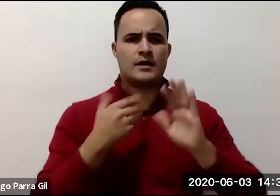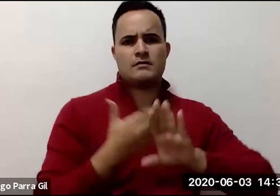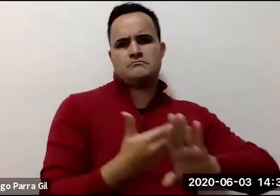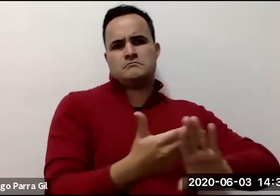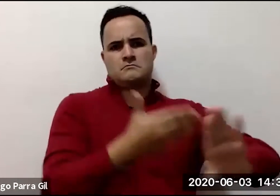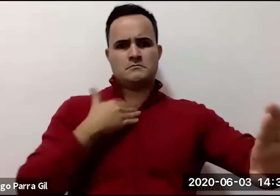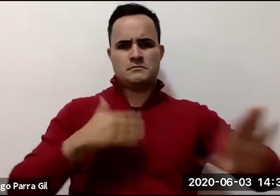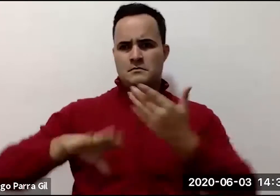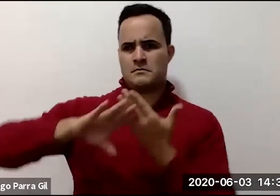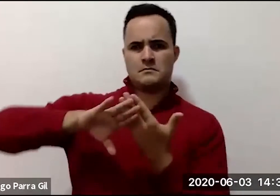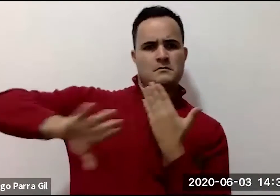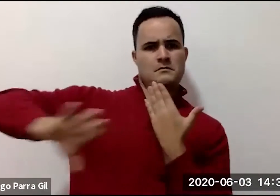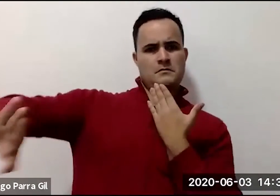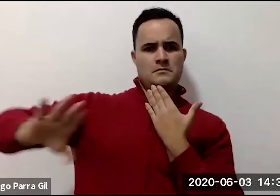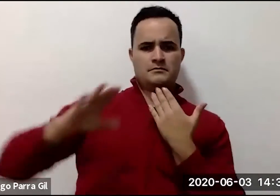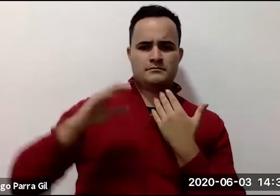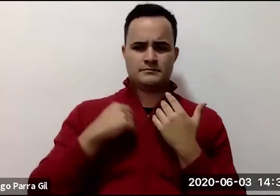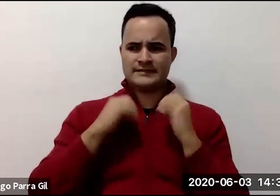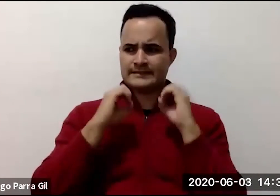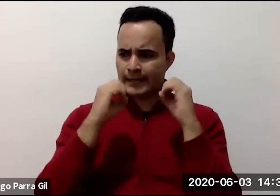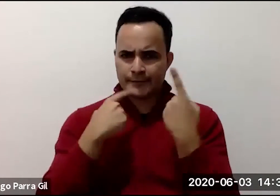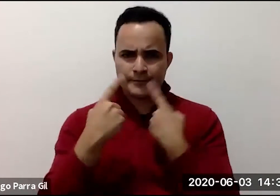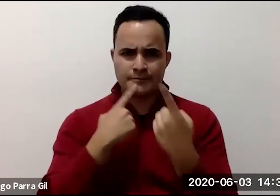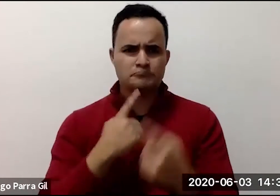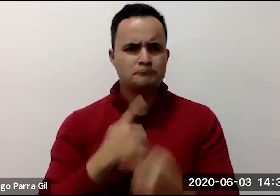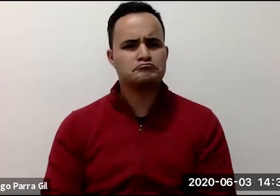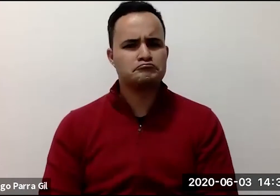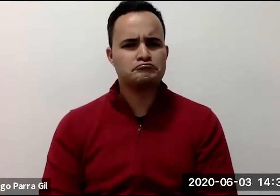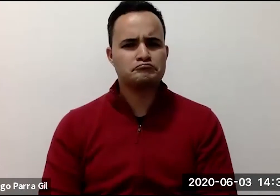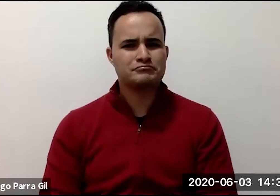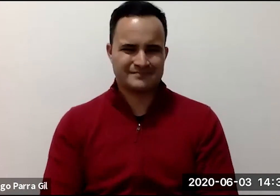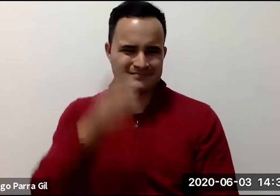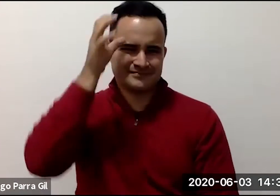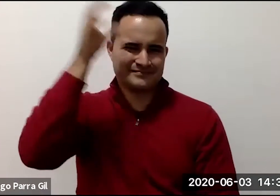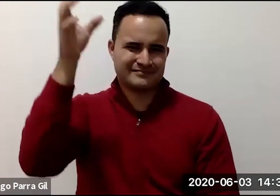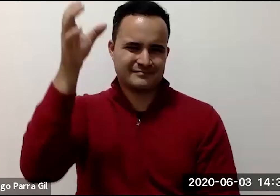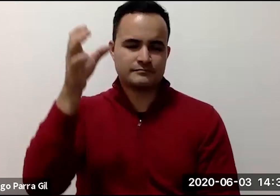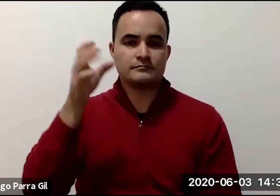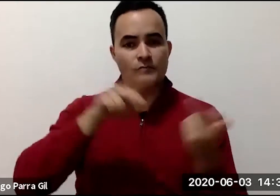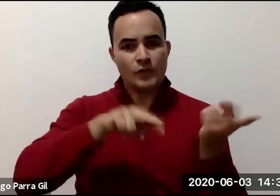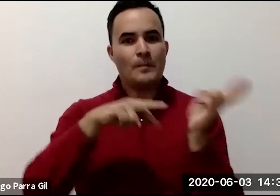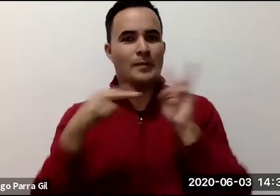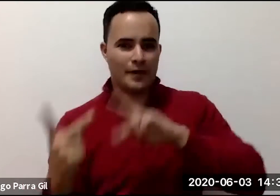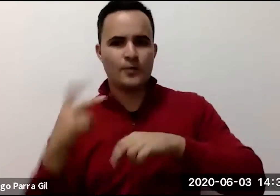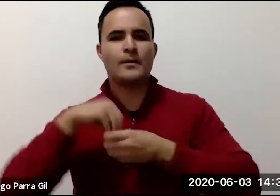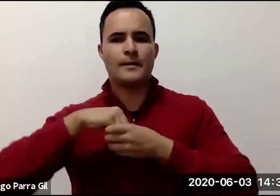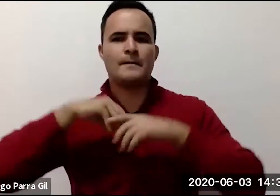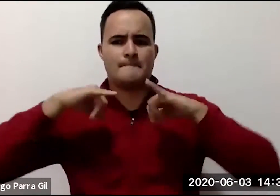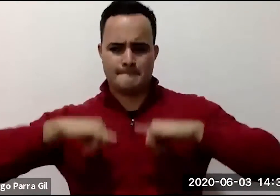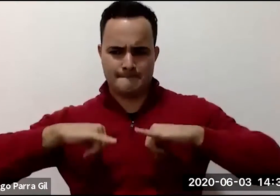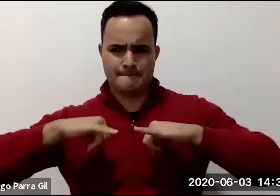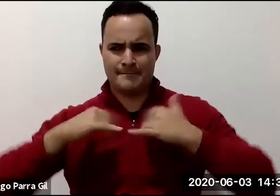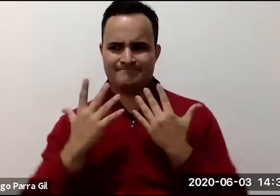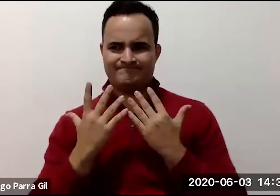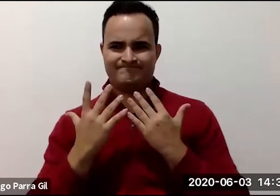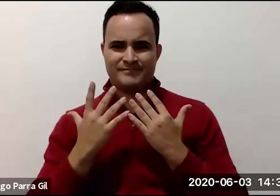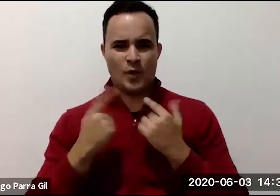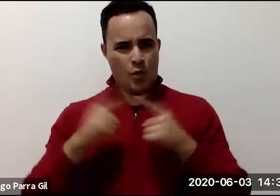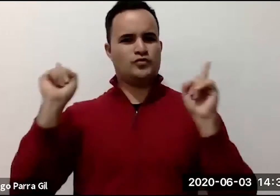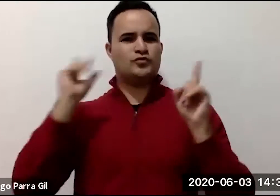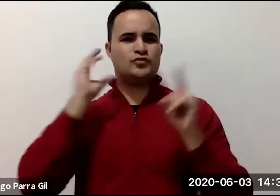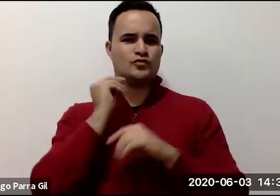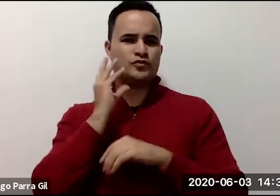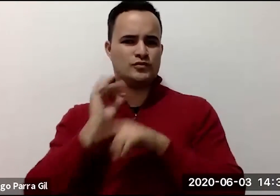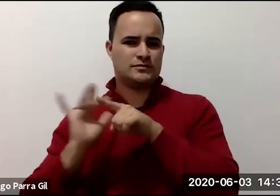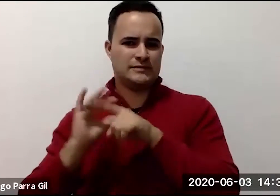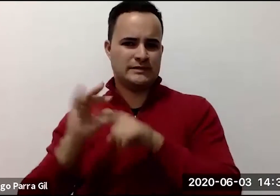de confinamientos. Y que si seguimos trabajando, vuelvo y digo, desde estos horizontes, en esas